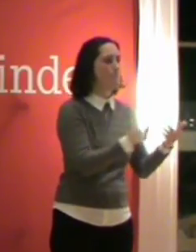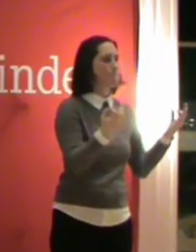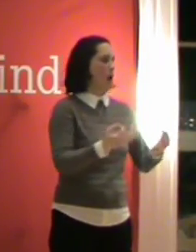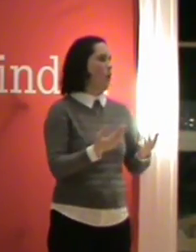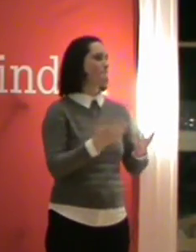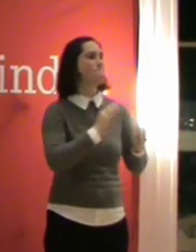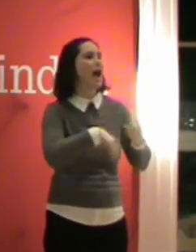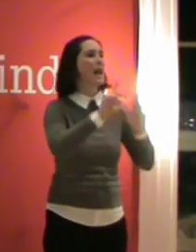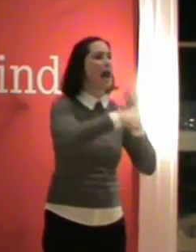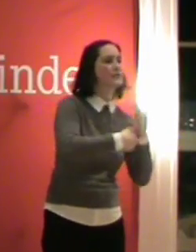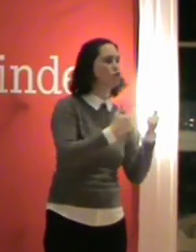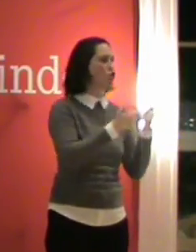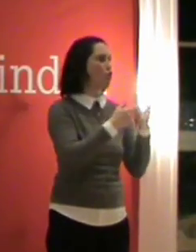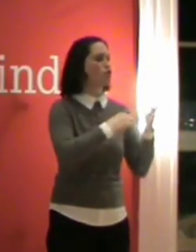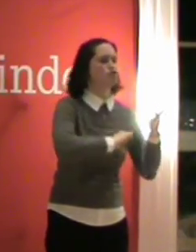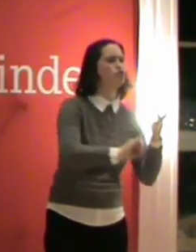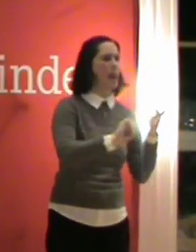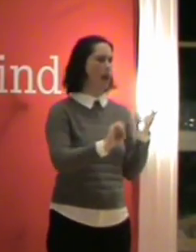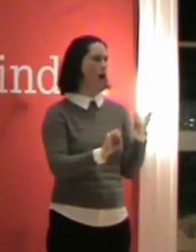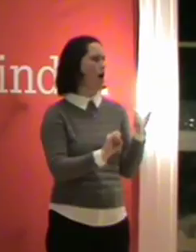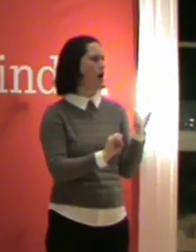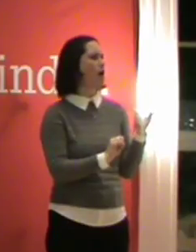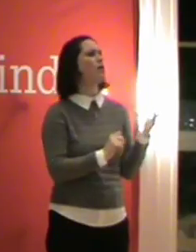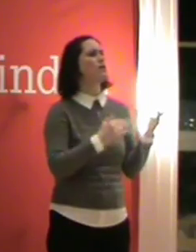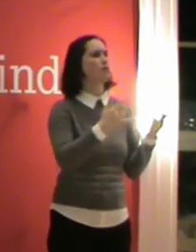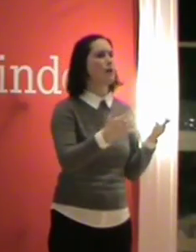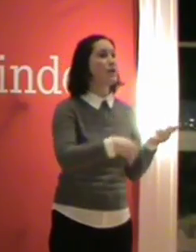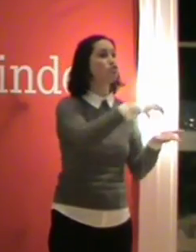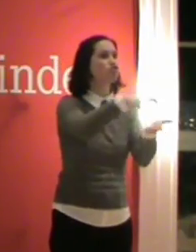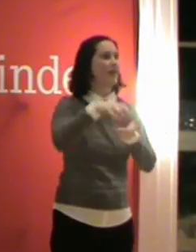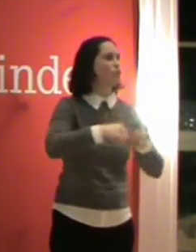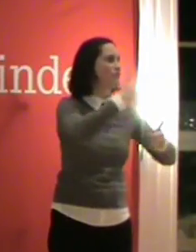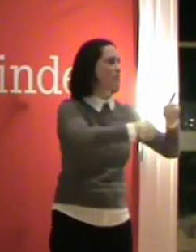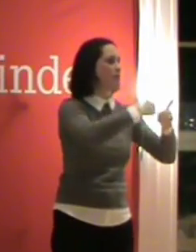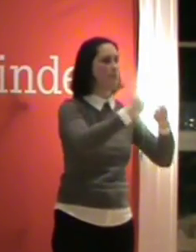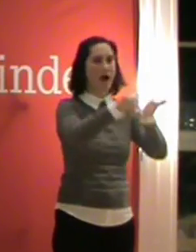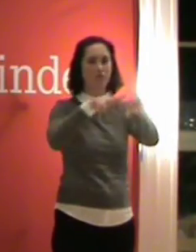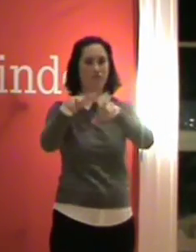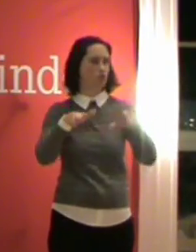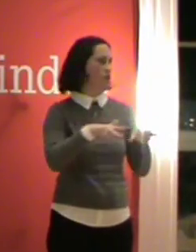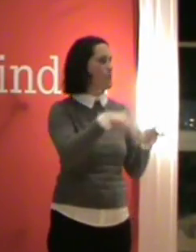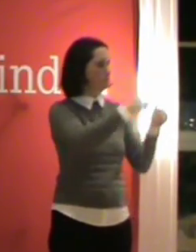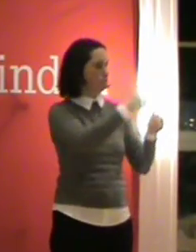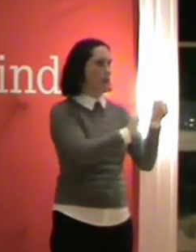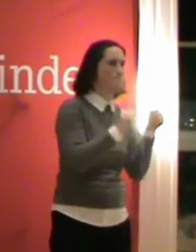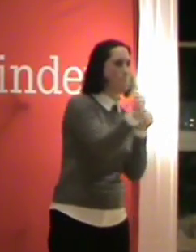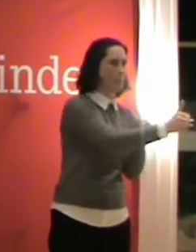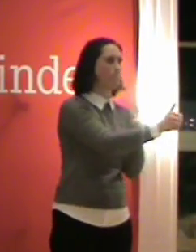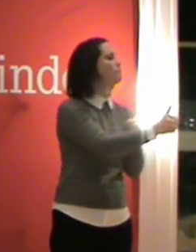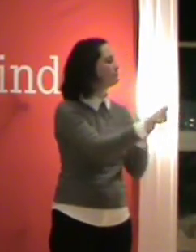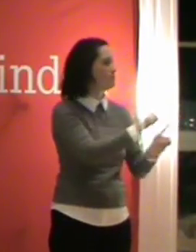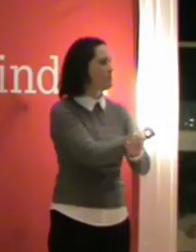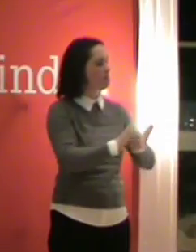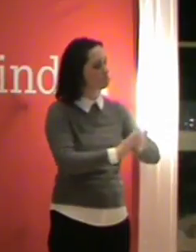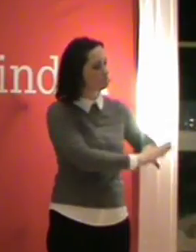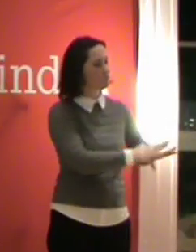mehr Leistung bringen, wir müssen schneller werden, damit wir im Standortwettbewerb mit anderen Wirtschaftsstandorten den Sieg davon tragen,